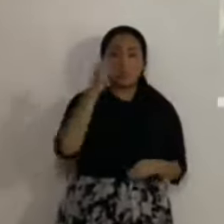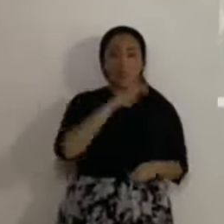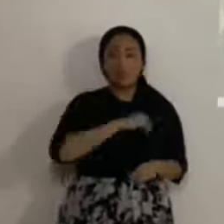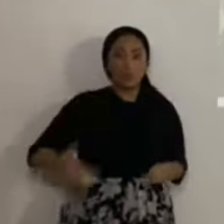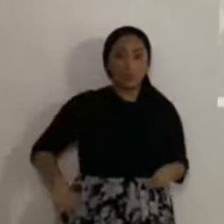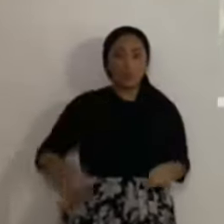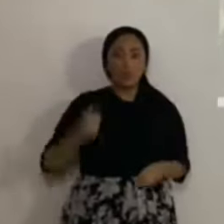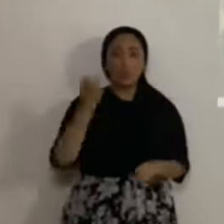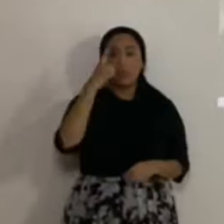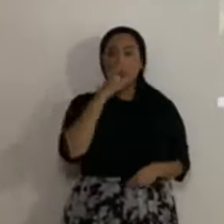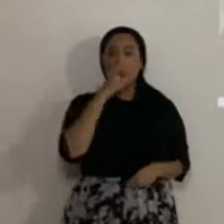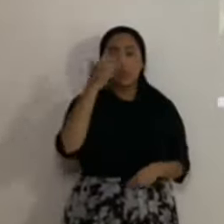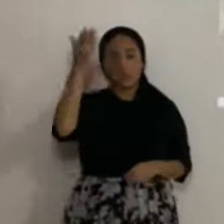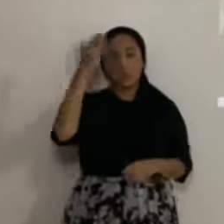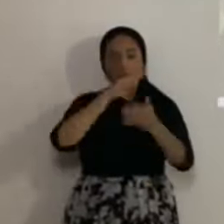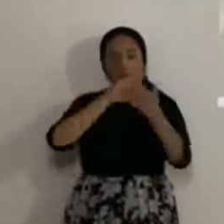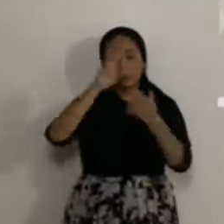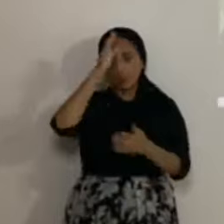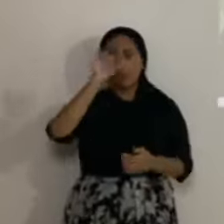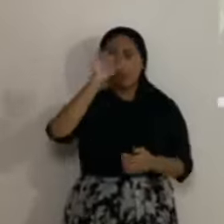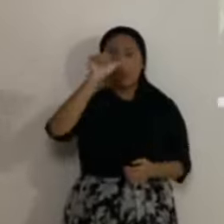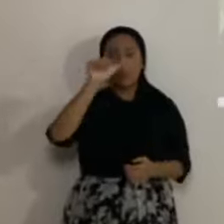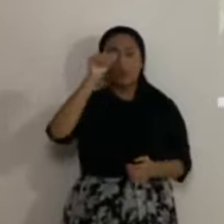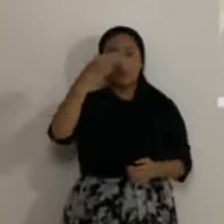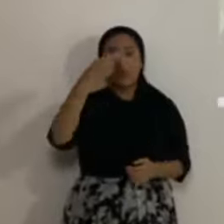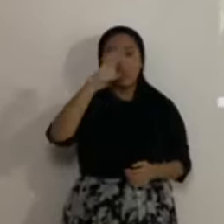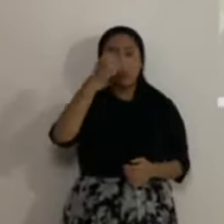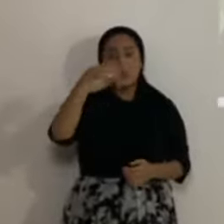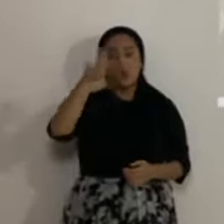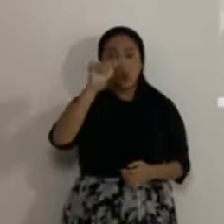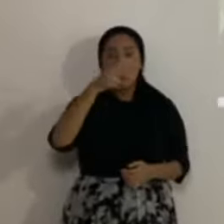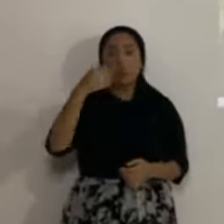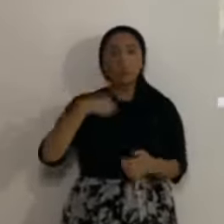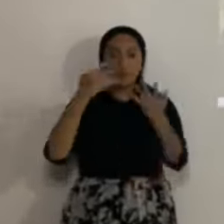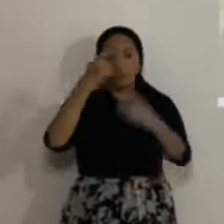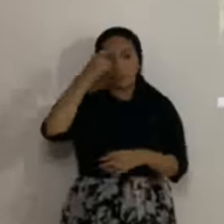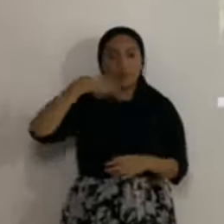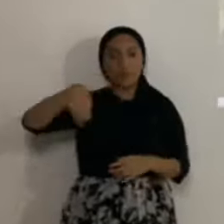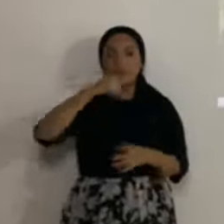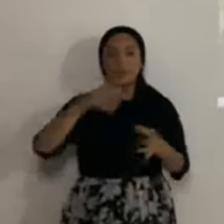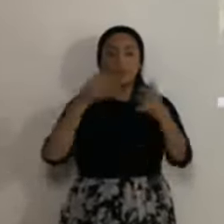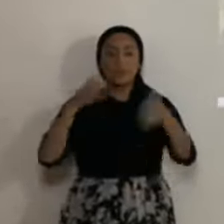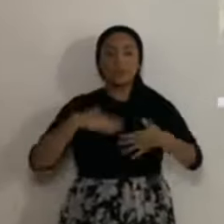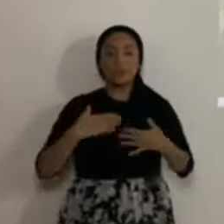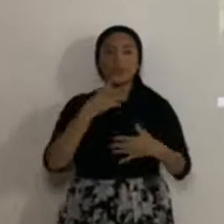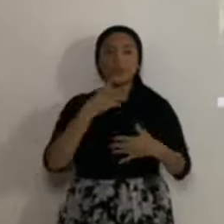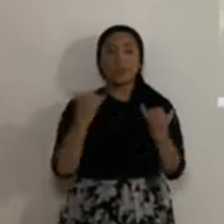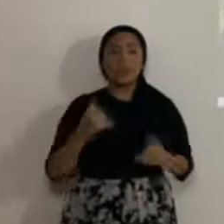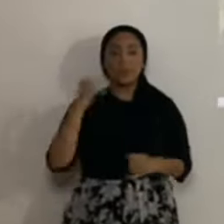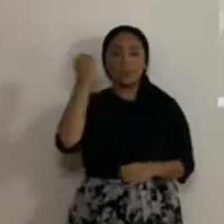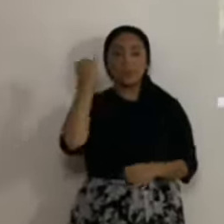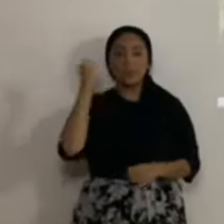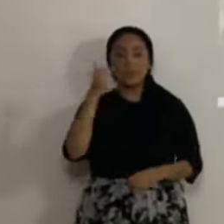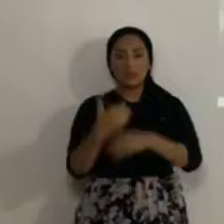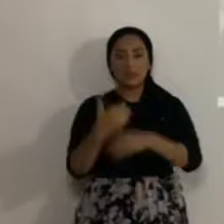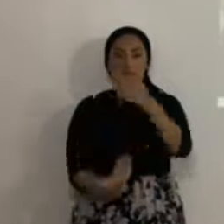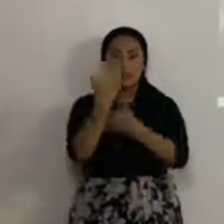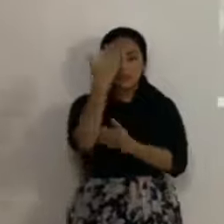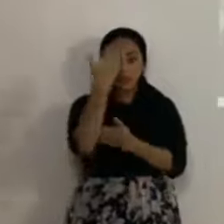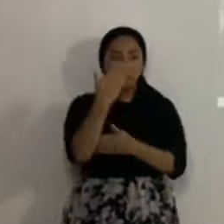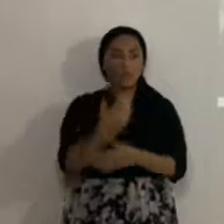comprender quién es el Eterno Yahshua. Y bueno, los esperamos con mucho gusto. Y desde luego, este sábado a las 10 de la mañana,